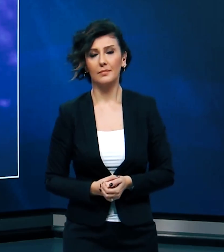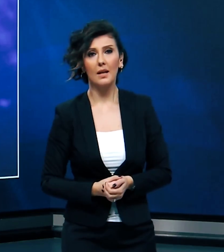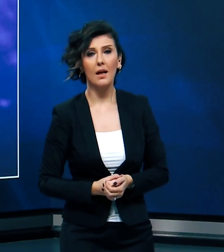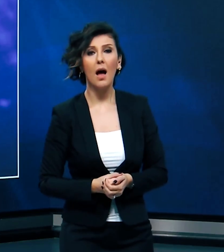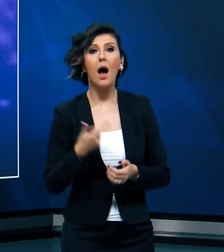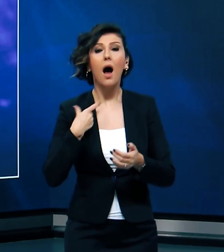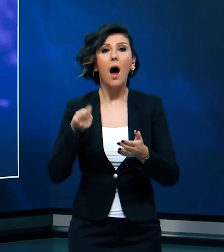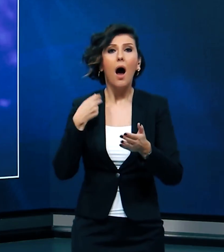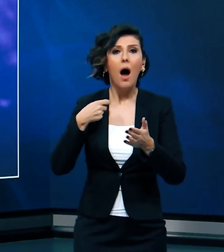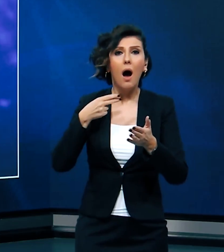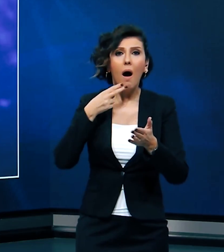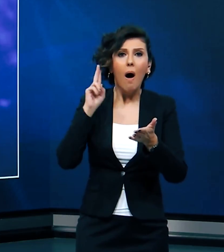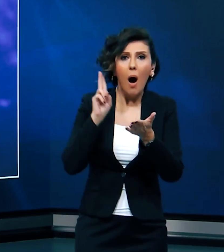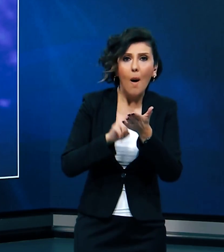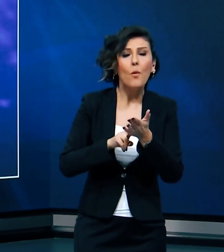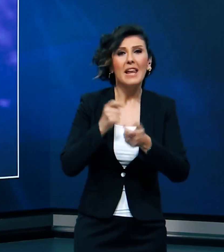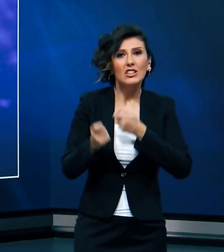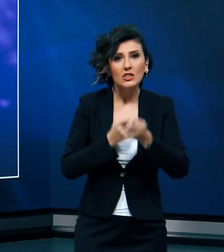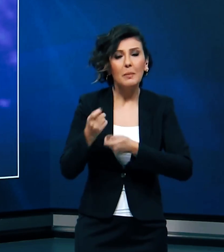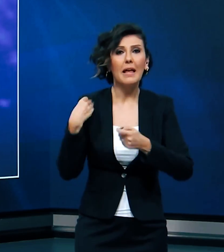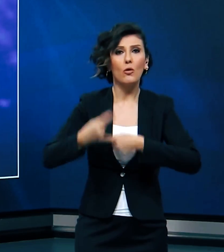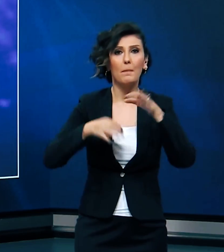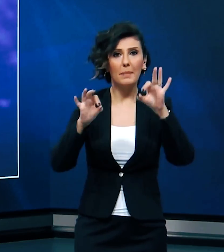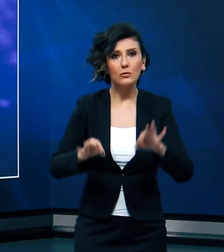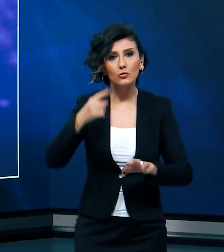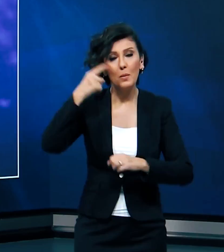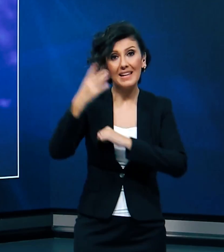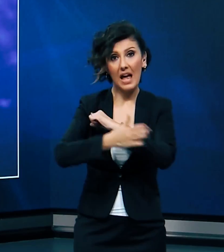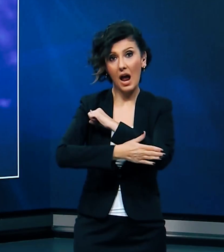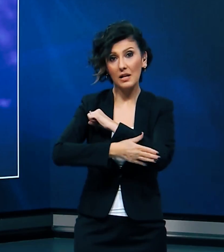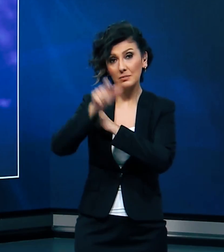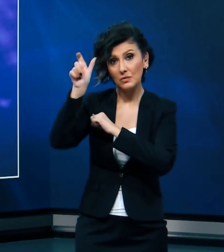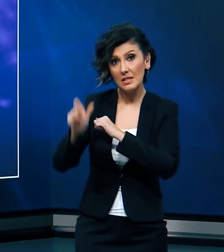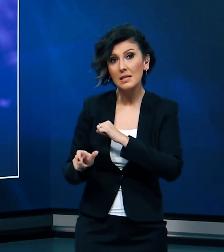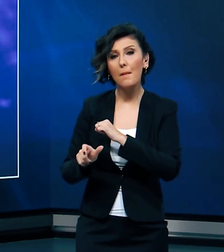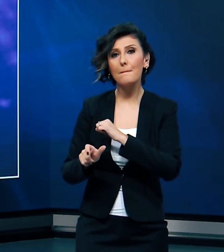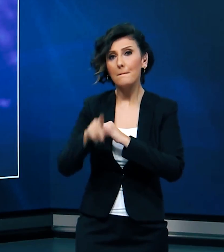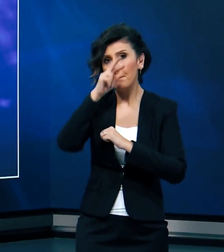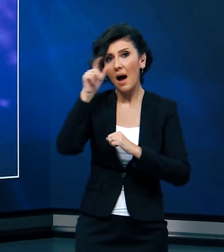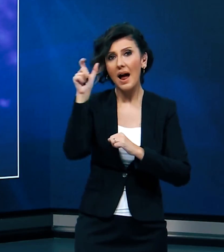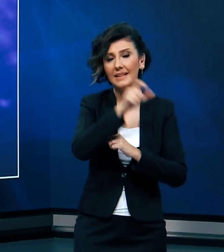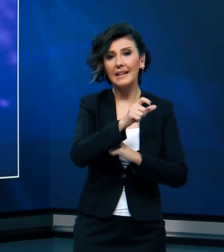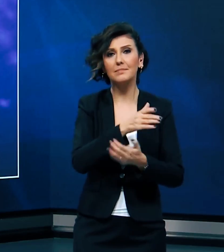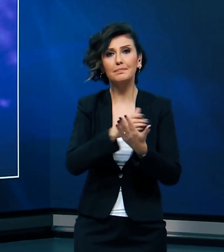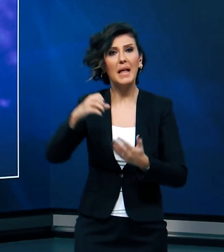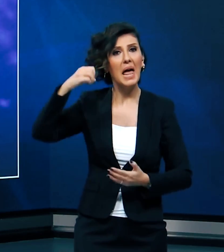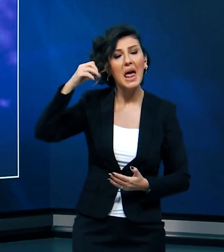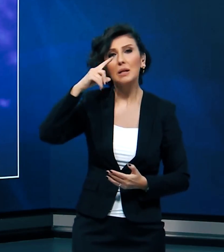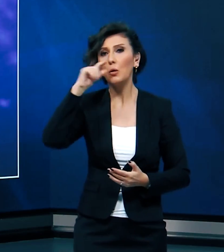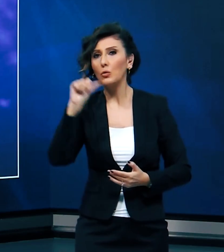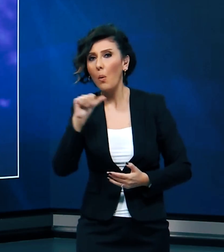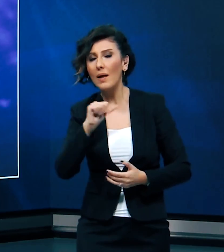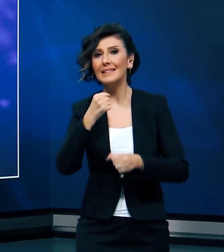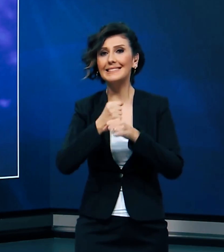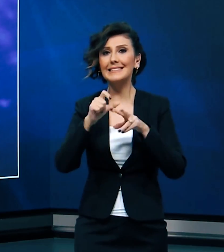Abonelik işlemlerinde yeni dönem başlıyor. Cumhurbaşkanı Yardımcısı Fuat Oktay, Mart ayı itibariyle elektrik, doğalgaz